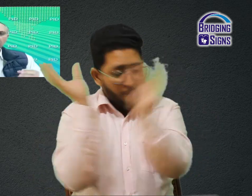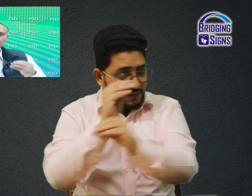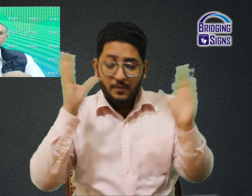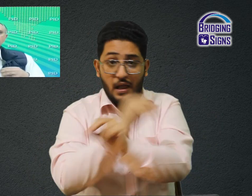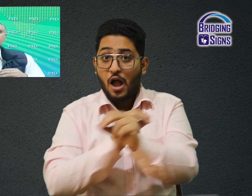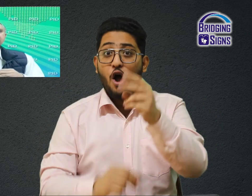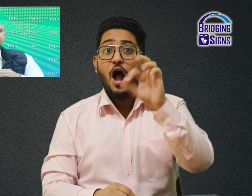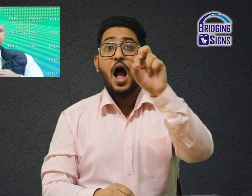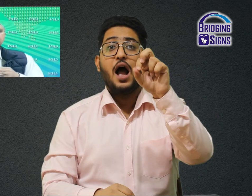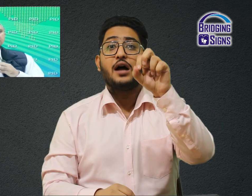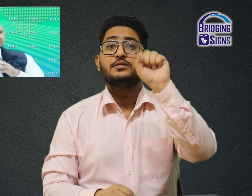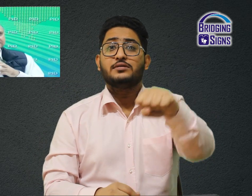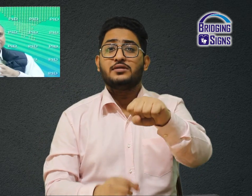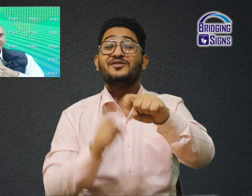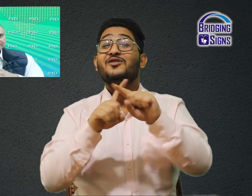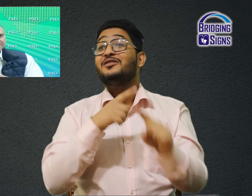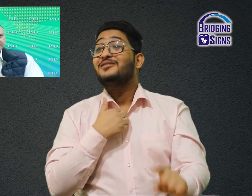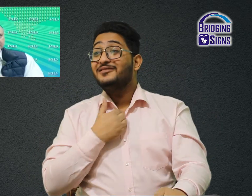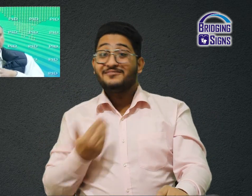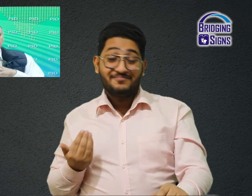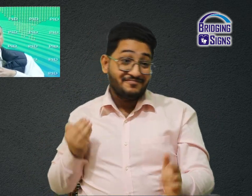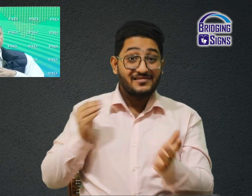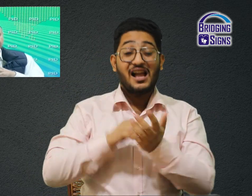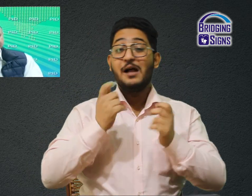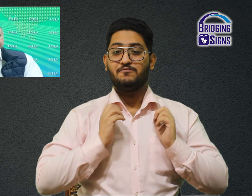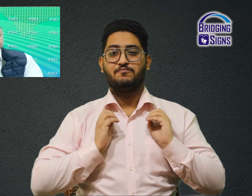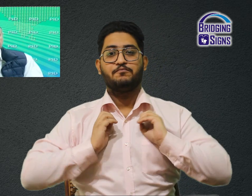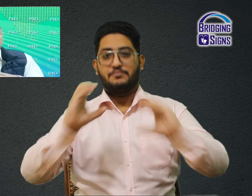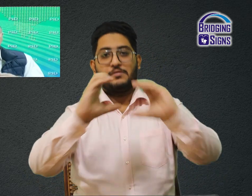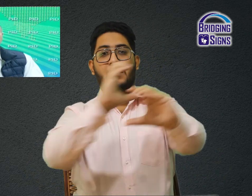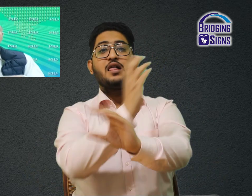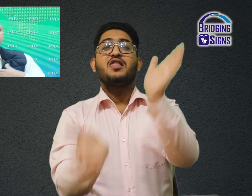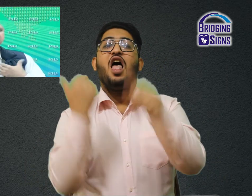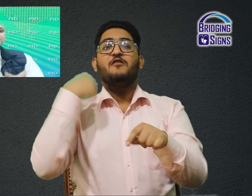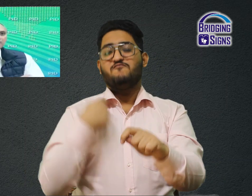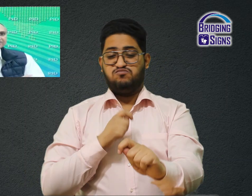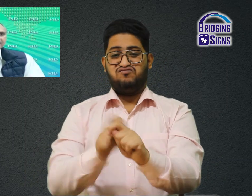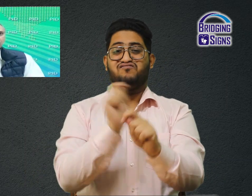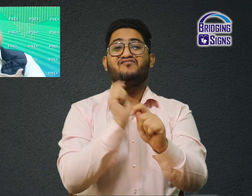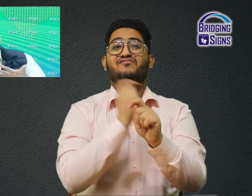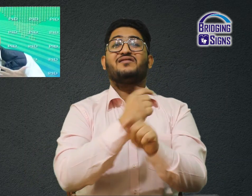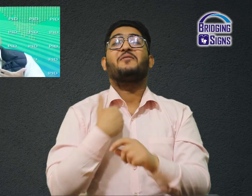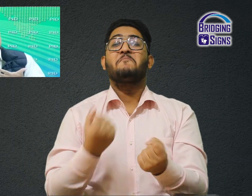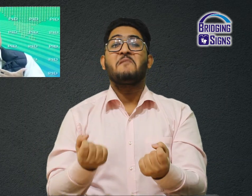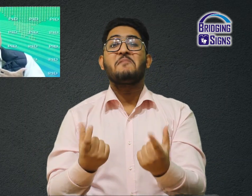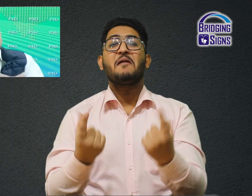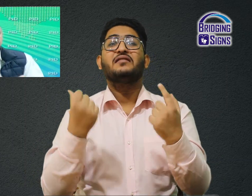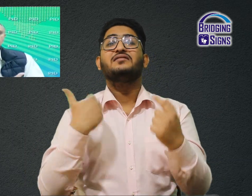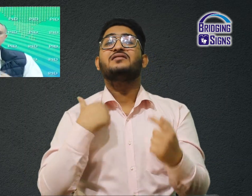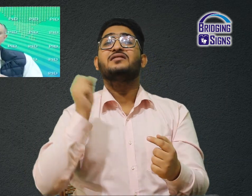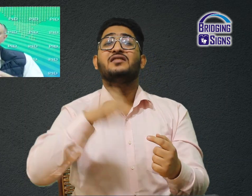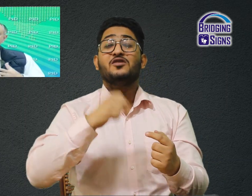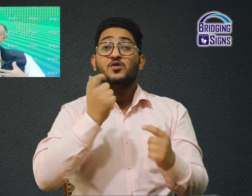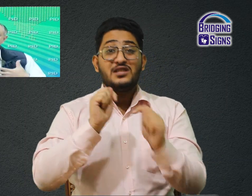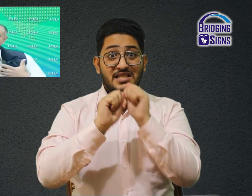बेसिक हमारे आने से क्या हुआ, सिस्टम पे इन्वेस्टमेंट, उसको बेहतर करना और उसका रिस्पांस टाइम और टीमों का